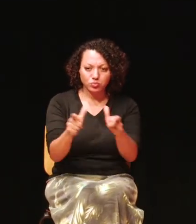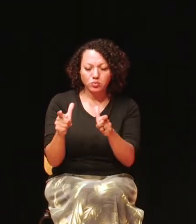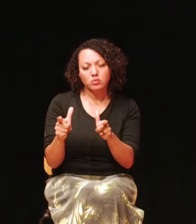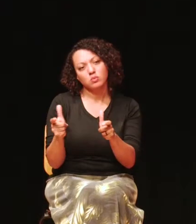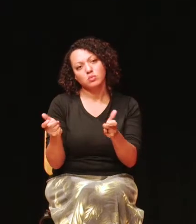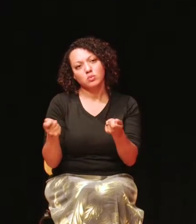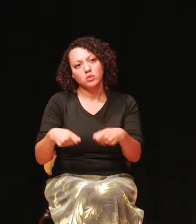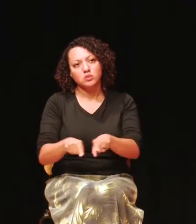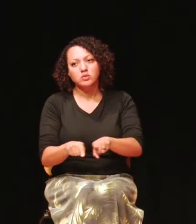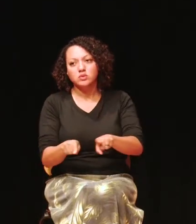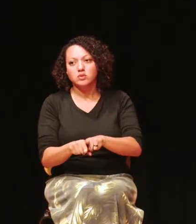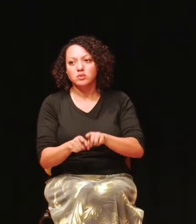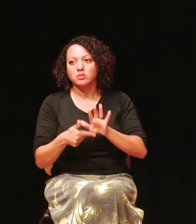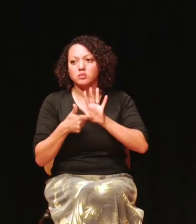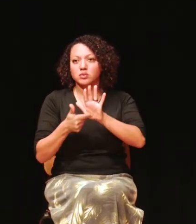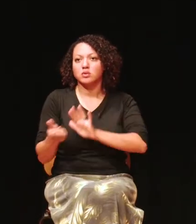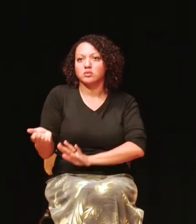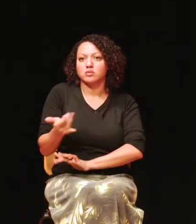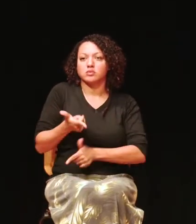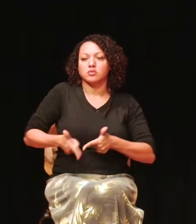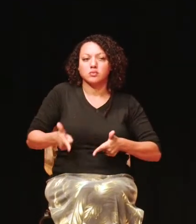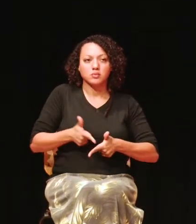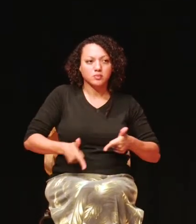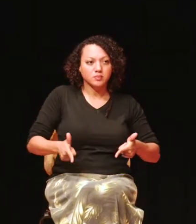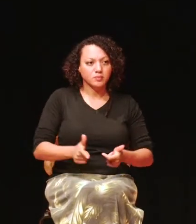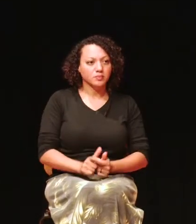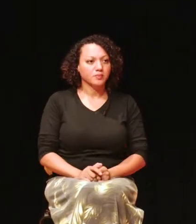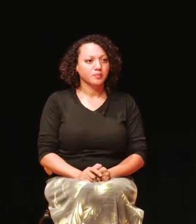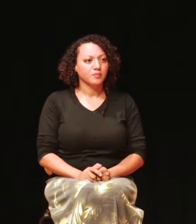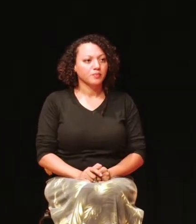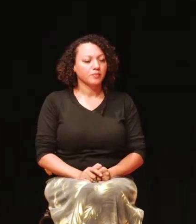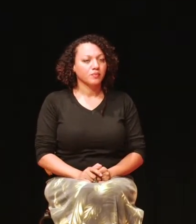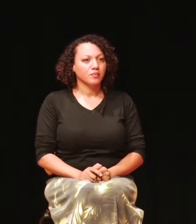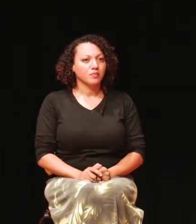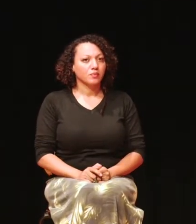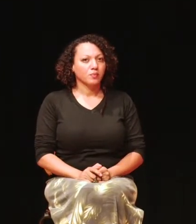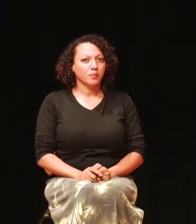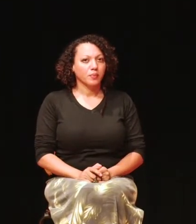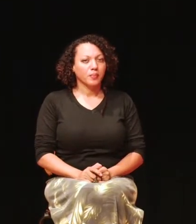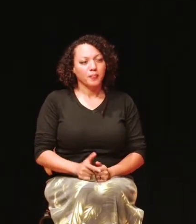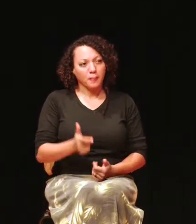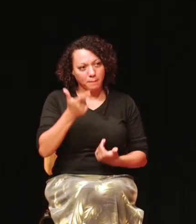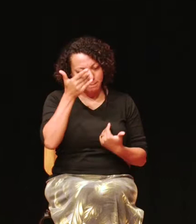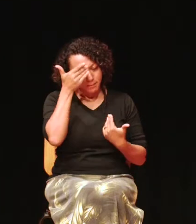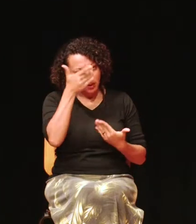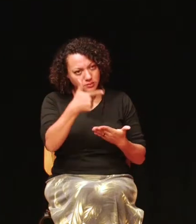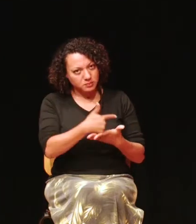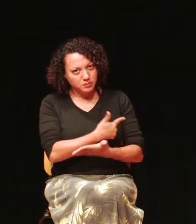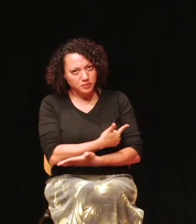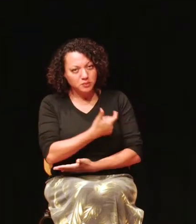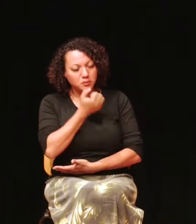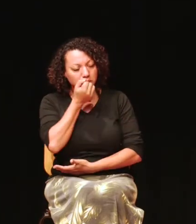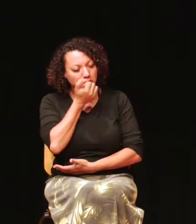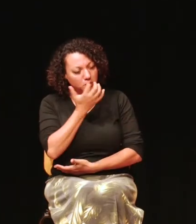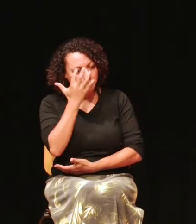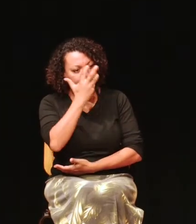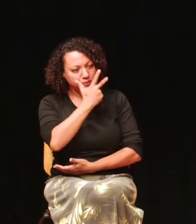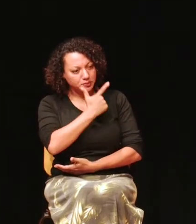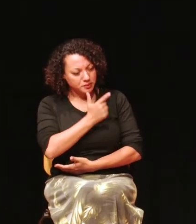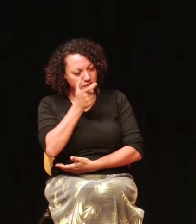poderia ressaltar novos problemas? Bom, obrigado pela pergunta, que é muito bonita,